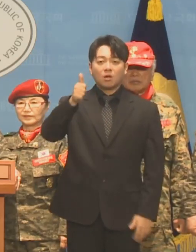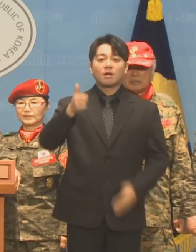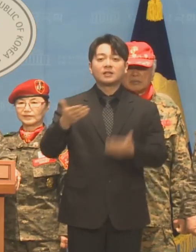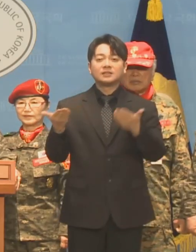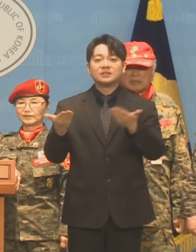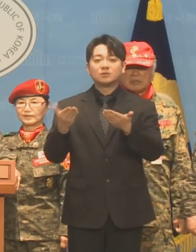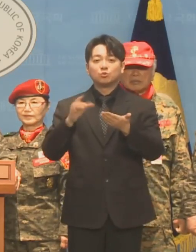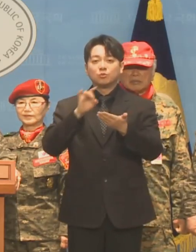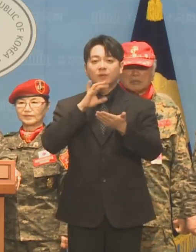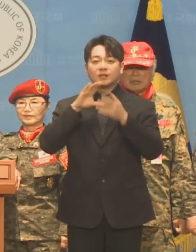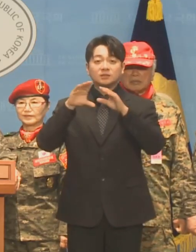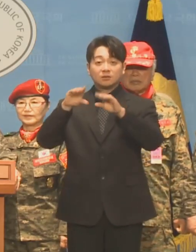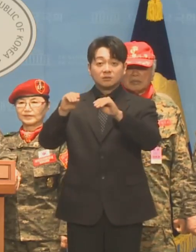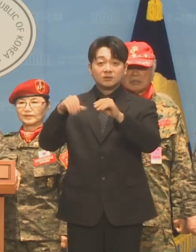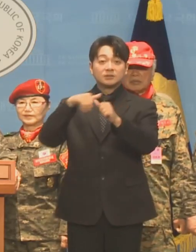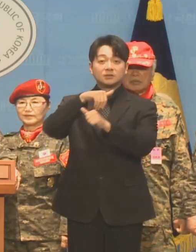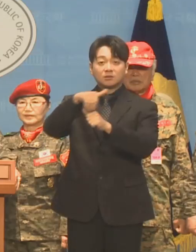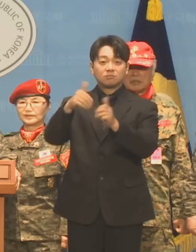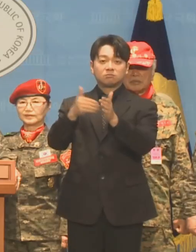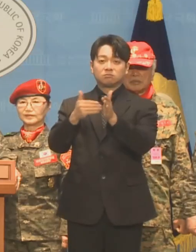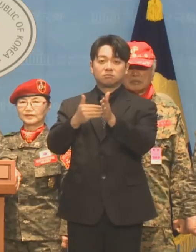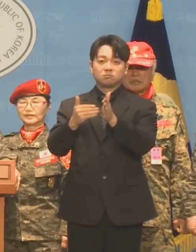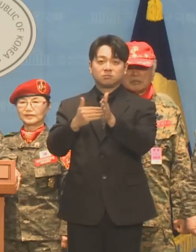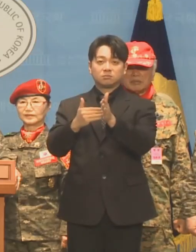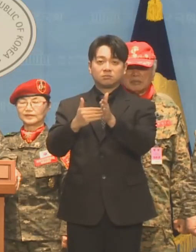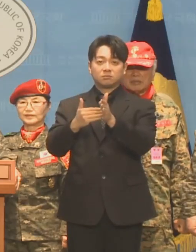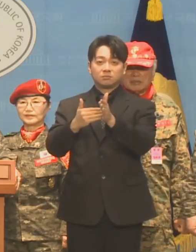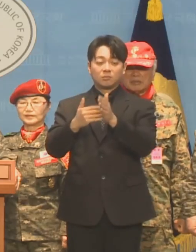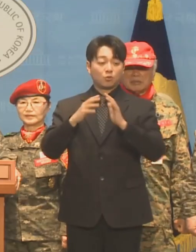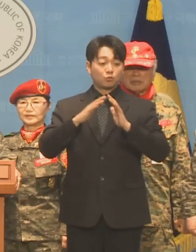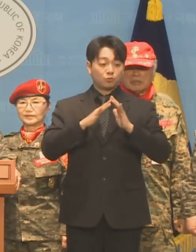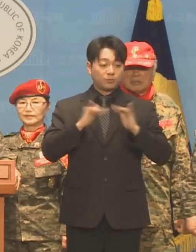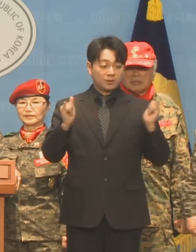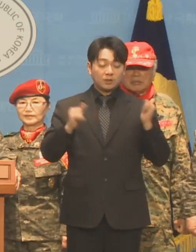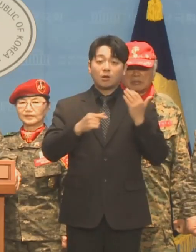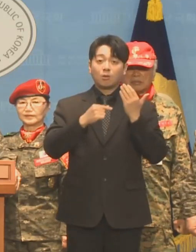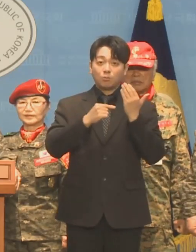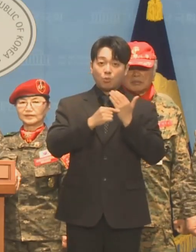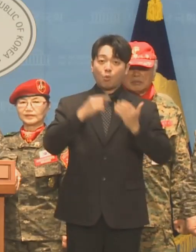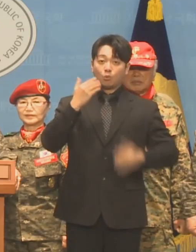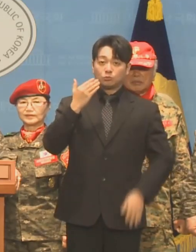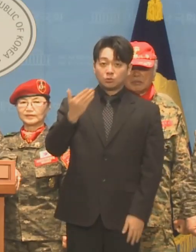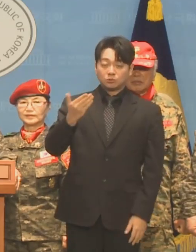정지된 상태로서 국민이 직접 뽑은 대통령이다.